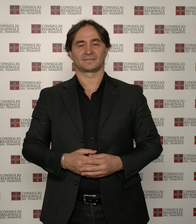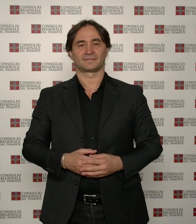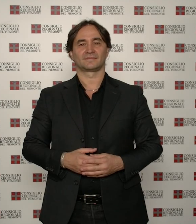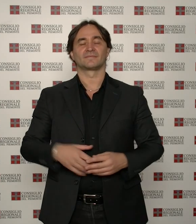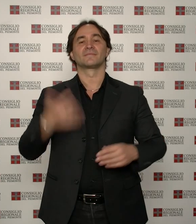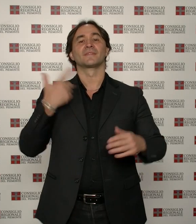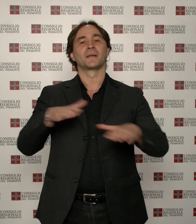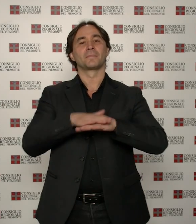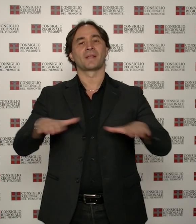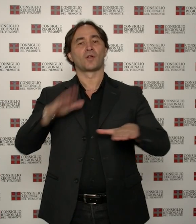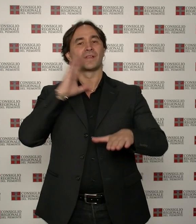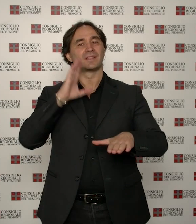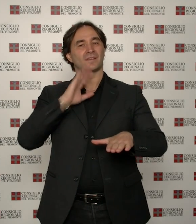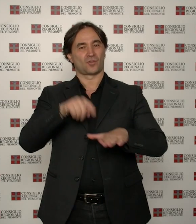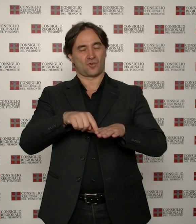Nuovo piano ittico regionale.